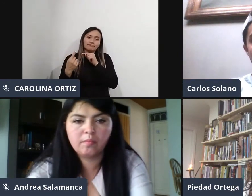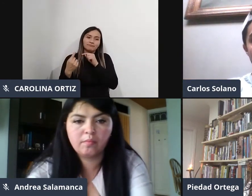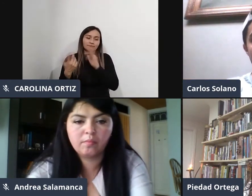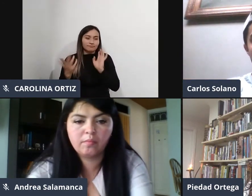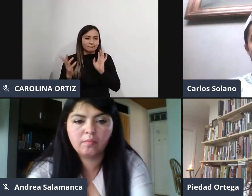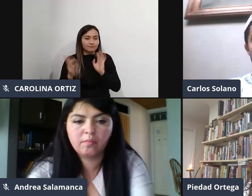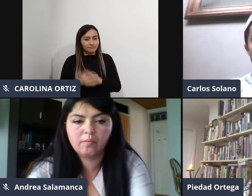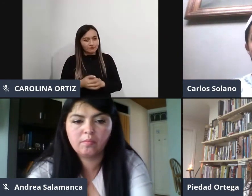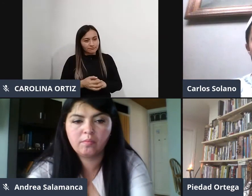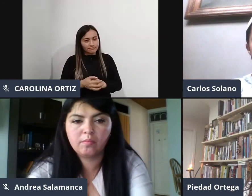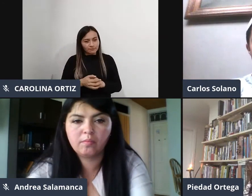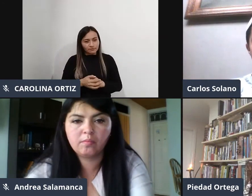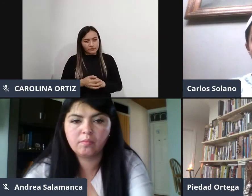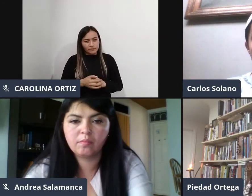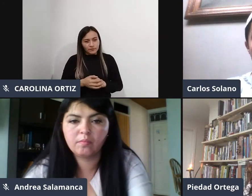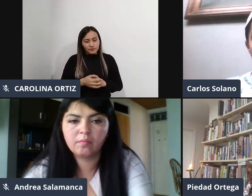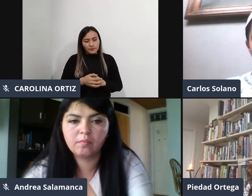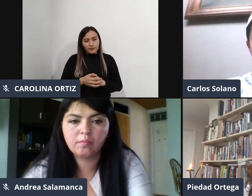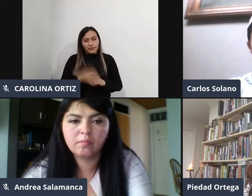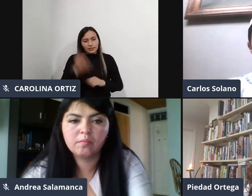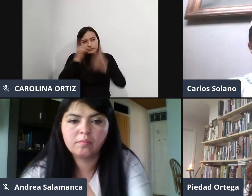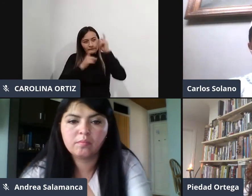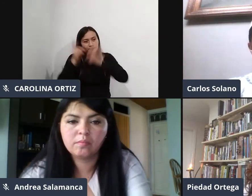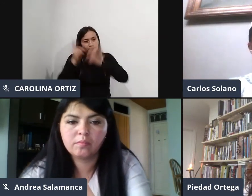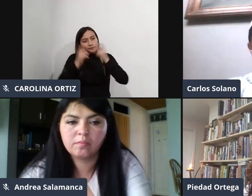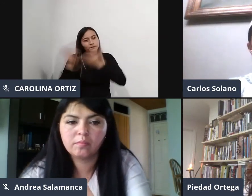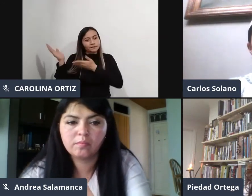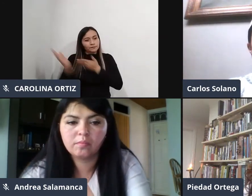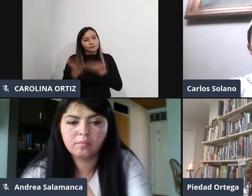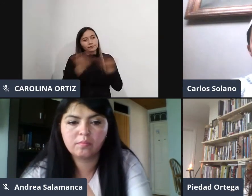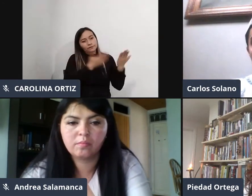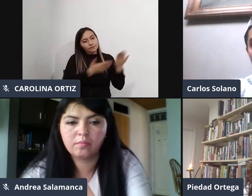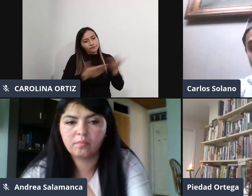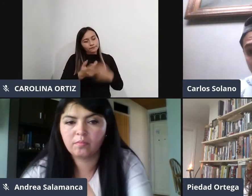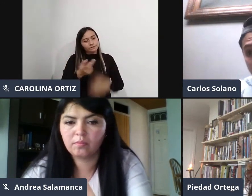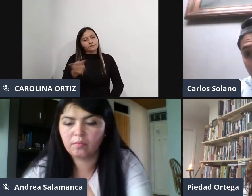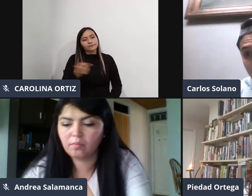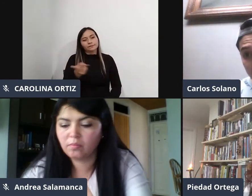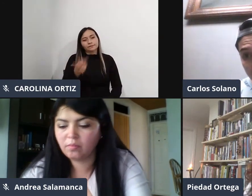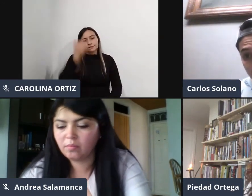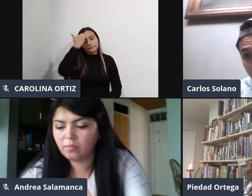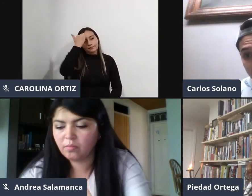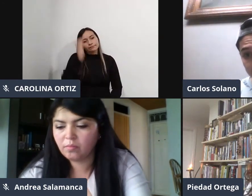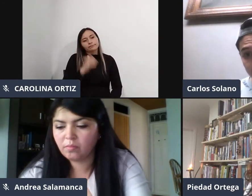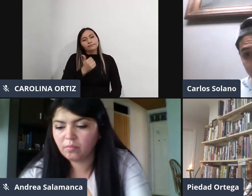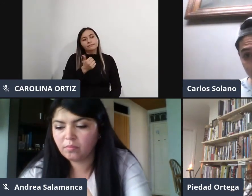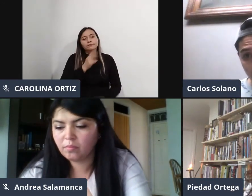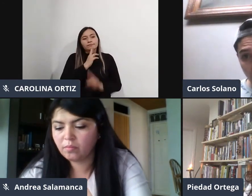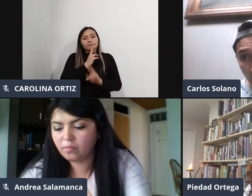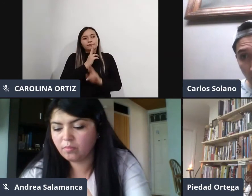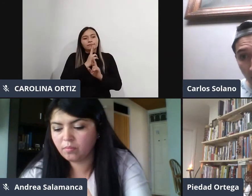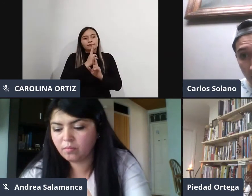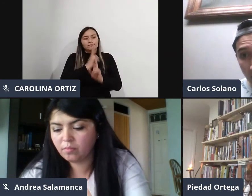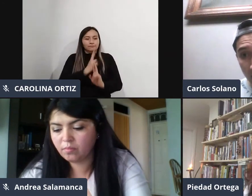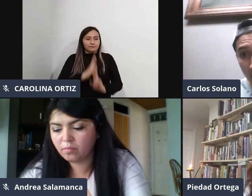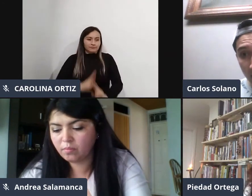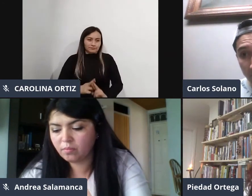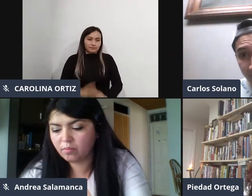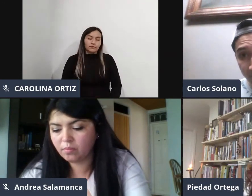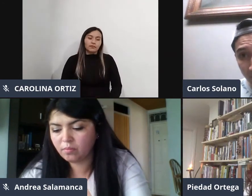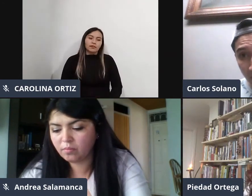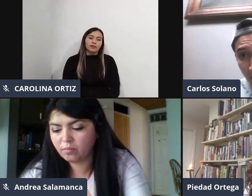Entonces, los dejo con las maestras para que nos respondan estas preguntas y sobre...